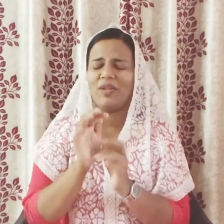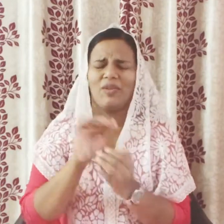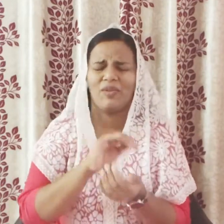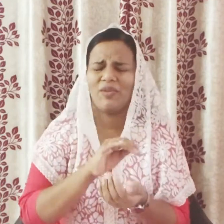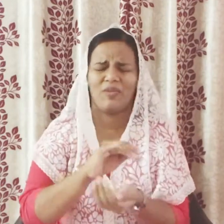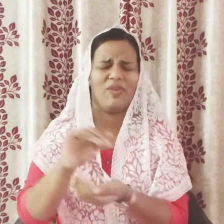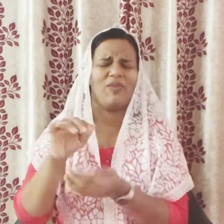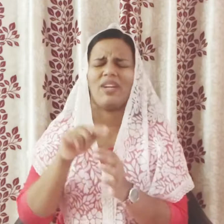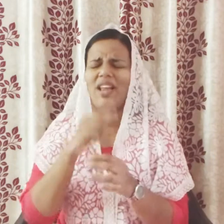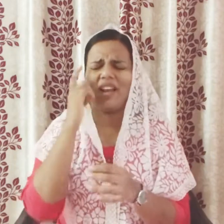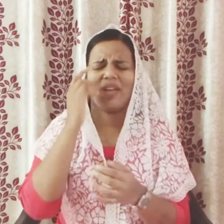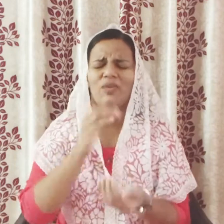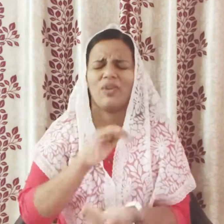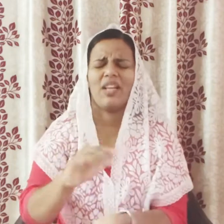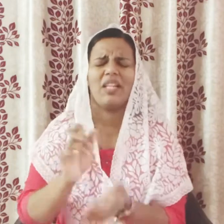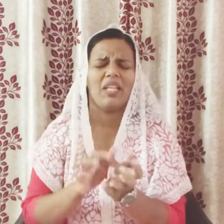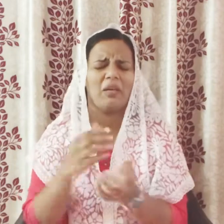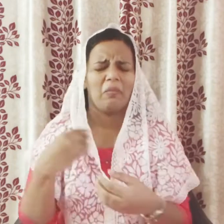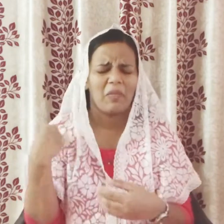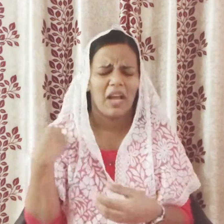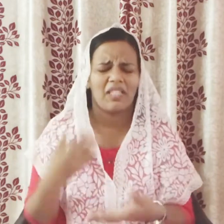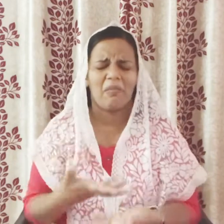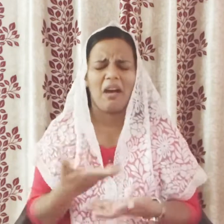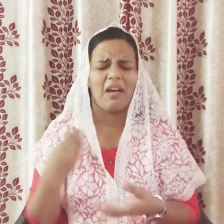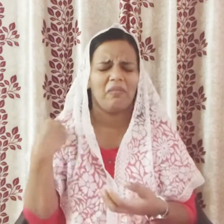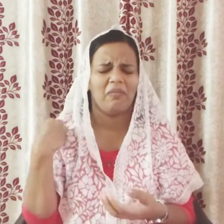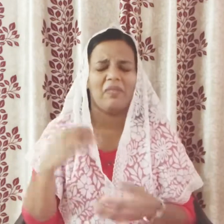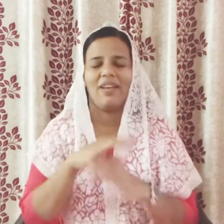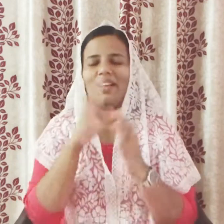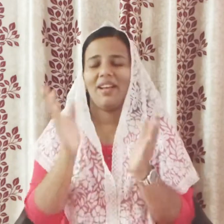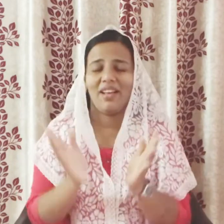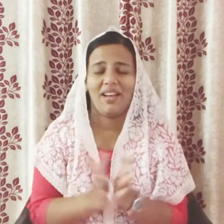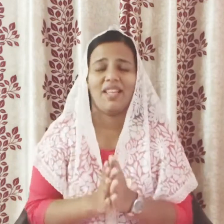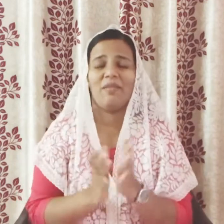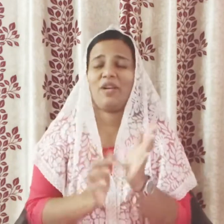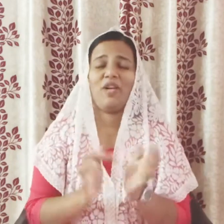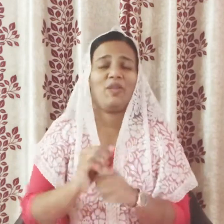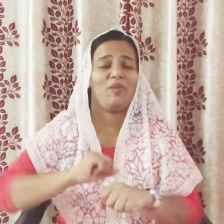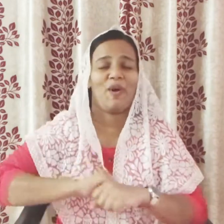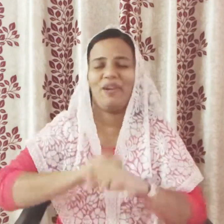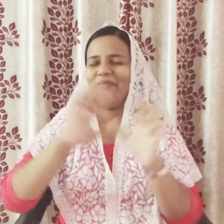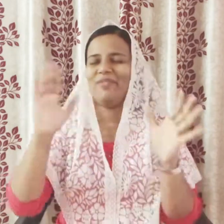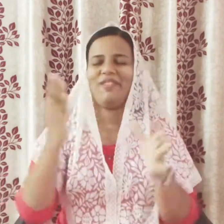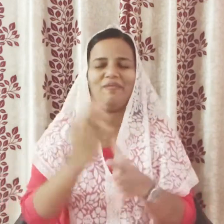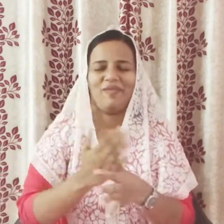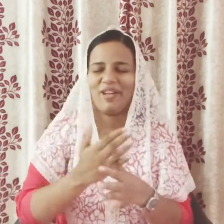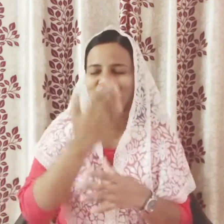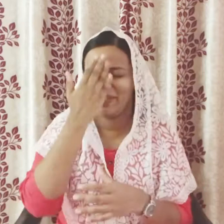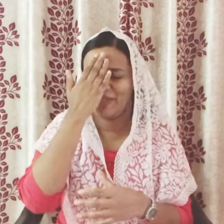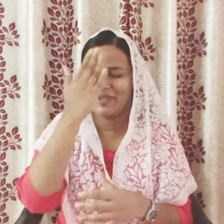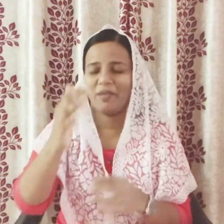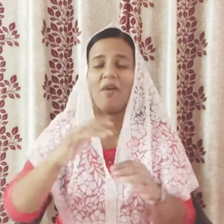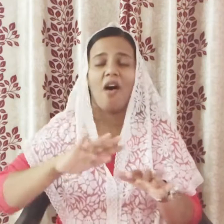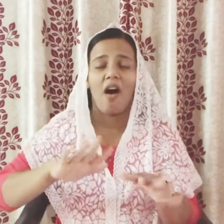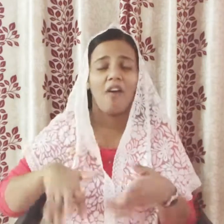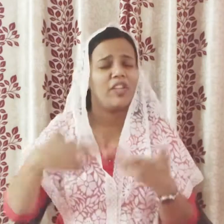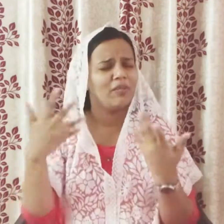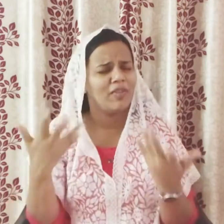കുഞ്ഞുങ്ങൾ ഏത് വിഷയത്തിൽ ഭാരപ്പെട്ടാണോ ഇന്ന് അങ്ങയുടെ പൊന്മുഖത്തേക്ക് നോക്കിയിരിക്കുന്നത്, അതിൻ്റെ മേൽ കർത്താവെ അങ്ങ് അത്ഭുതം ചെയ്യുന്നതിനായിട്ട് സ്തോത്രം ചെയ്യുന്നു. ആവശ്യങ്ങൾ